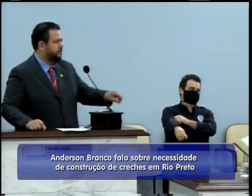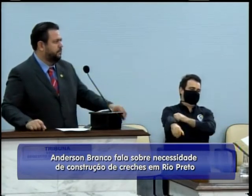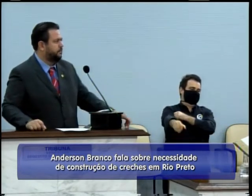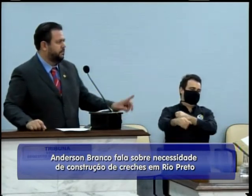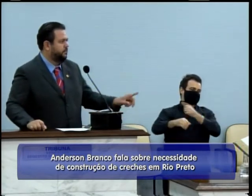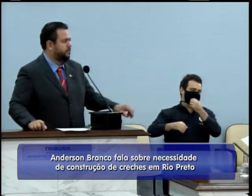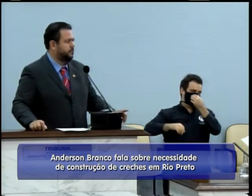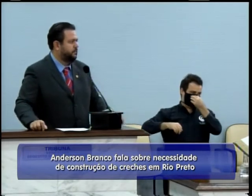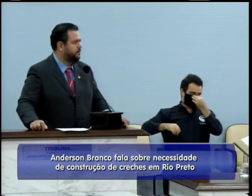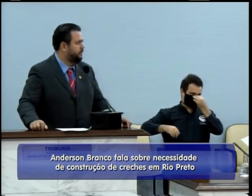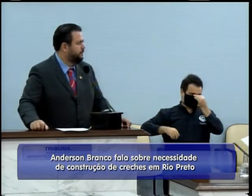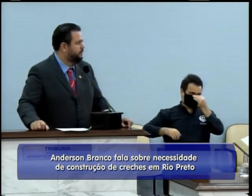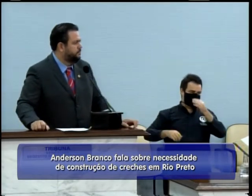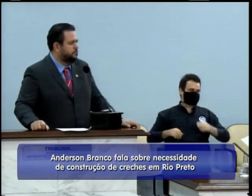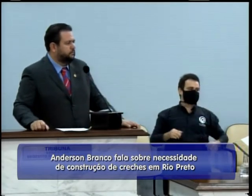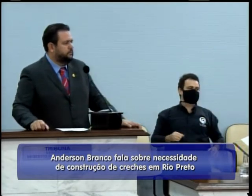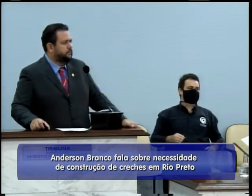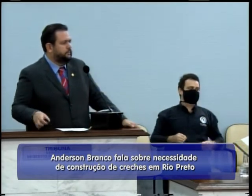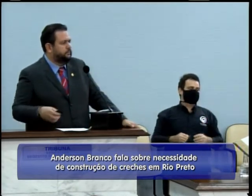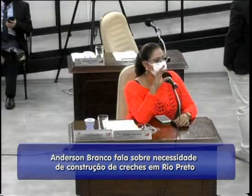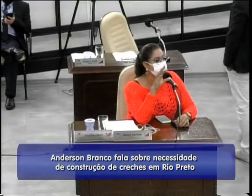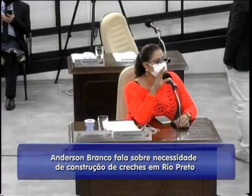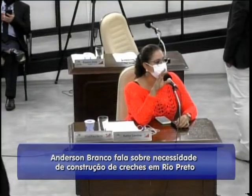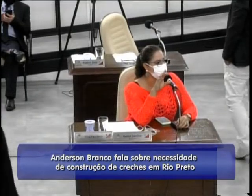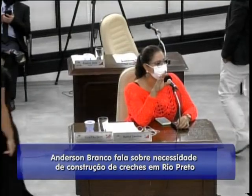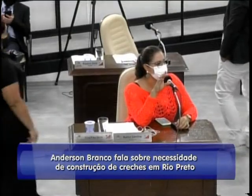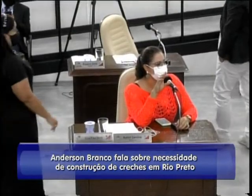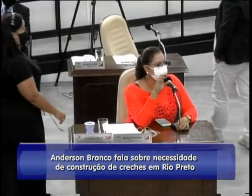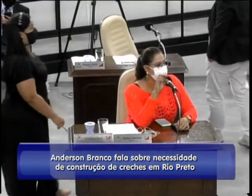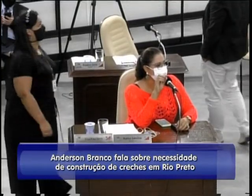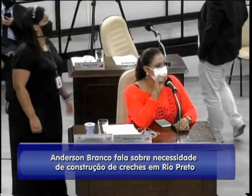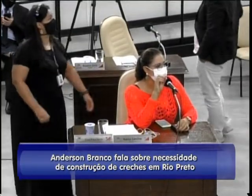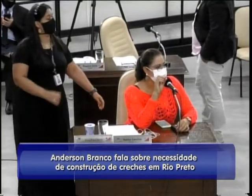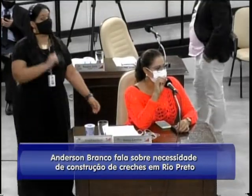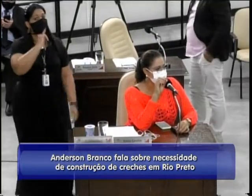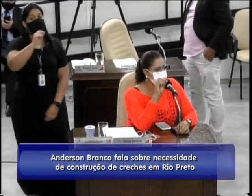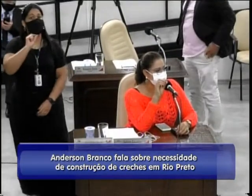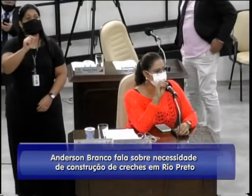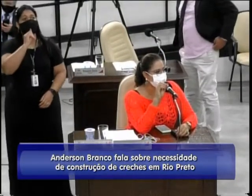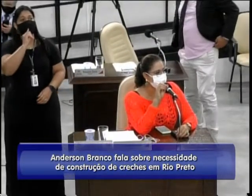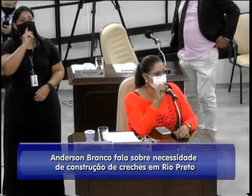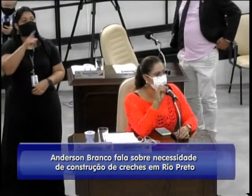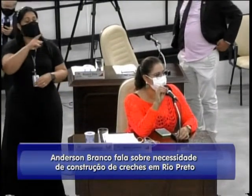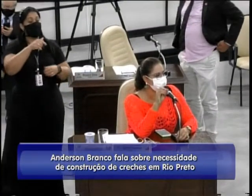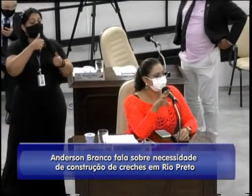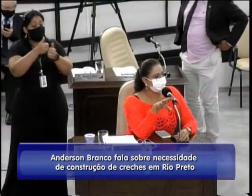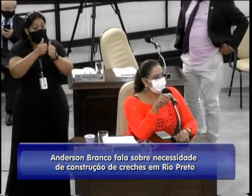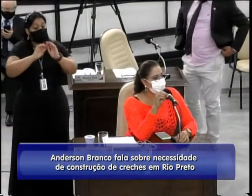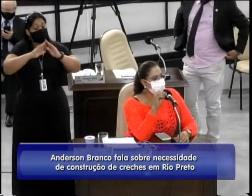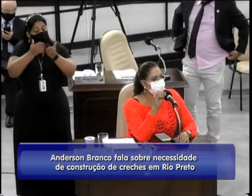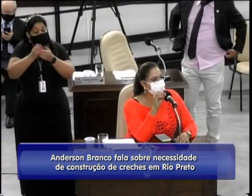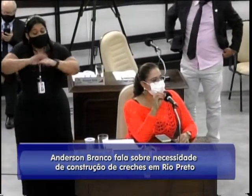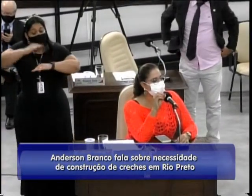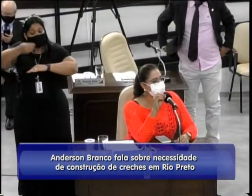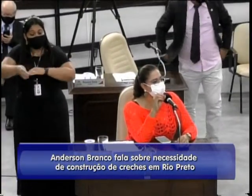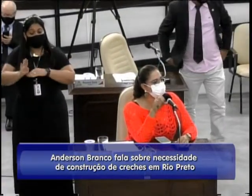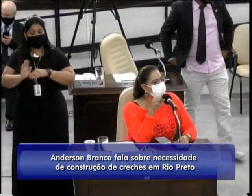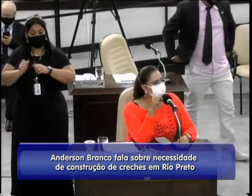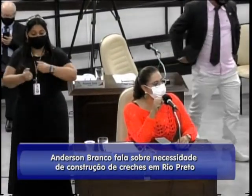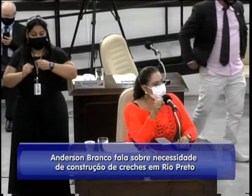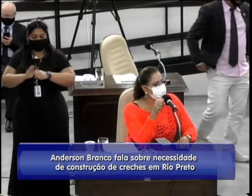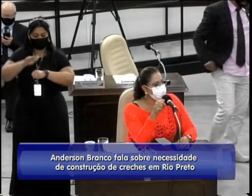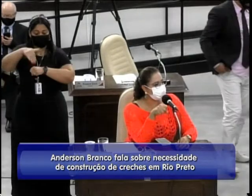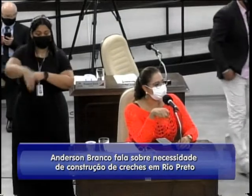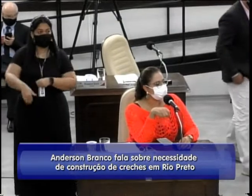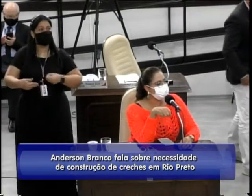Só para completar, o senhor está falando de lombadas, próximas escolas, não é? É isso, senhor também... Também, em qualquer lugar da cidade. Eu estou